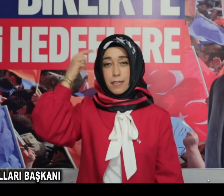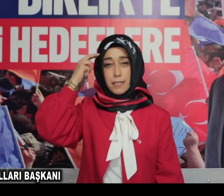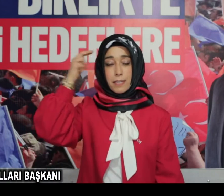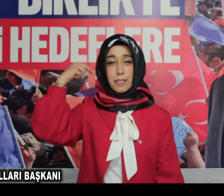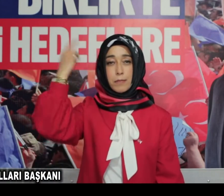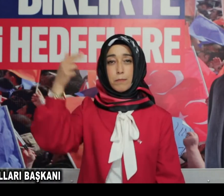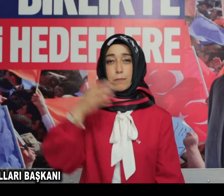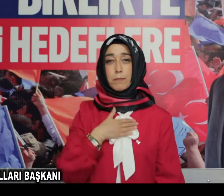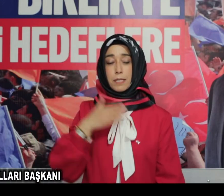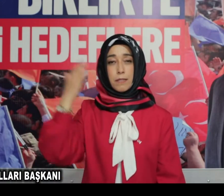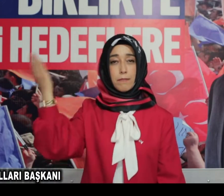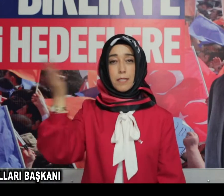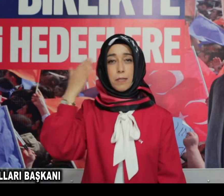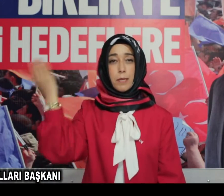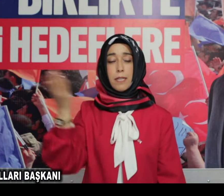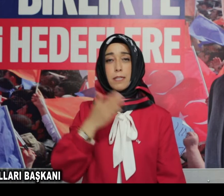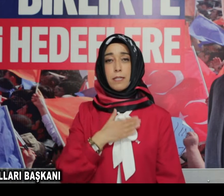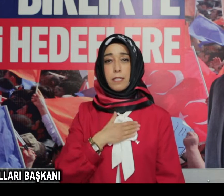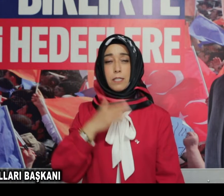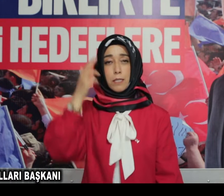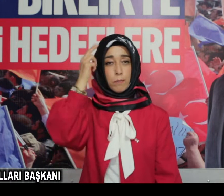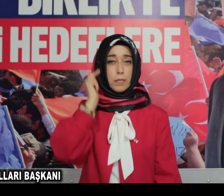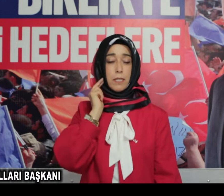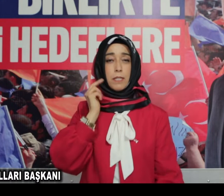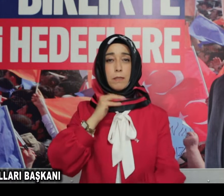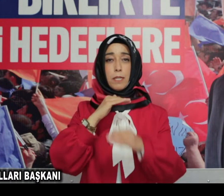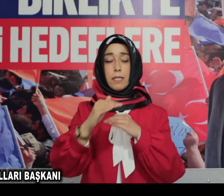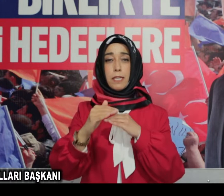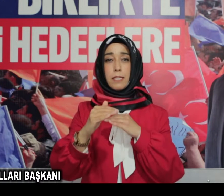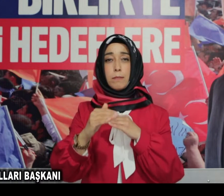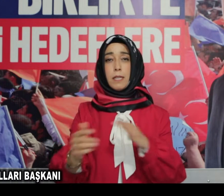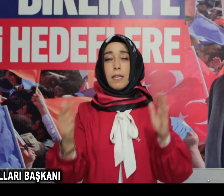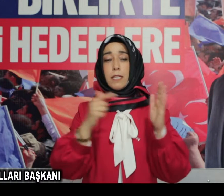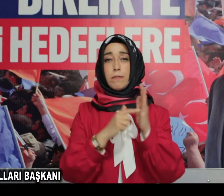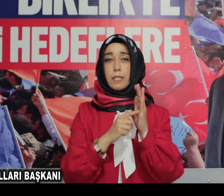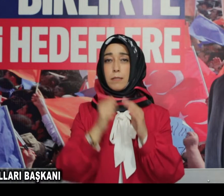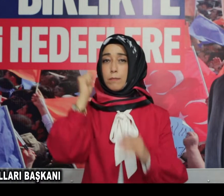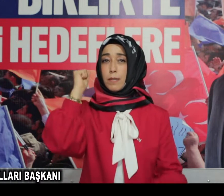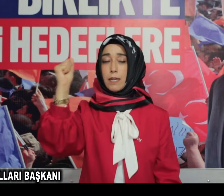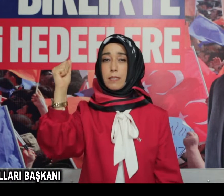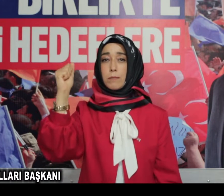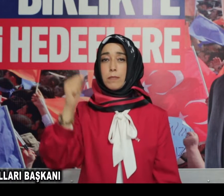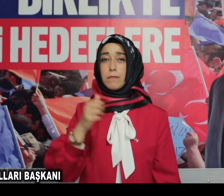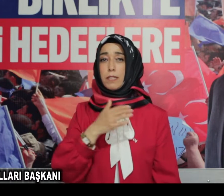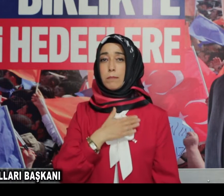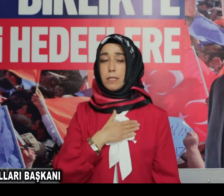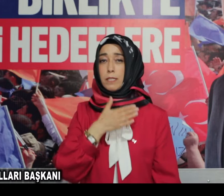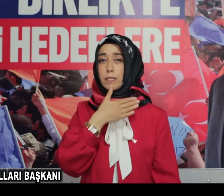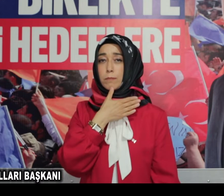Hayallerim, mazim ve ben Necip bir milletim. Hedeflerim, azmim ve